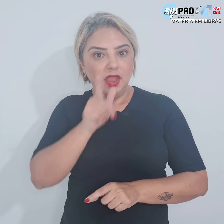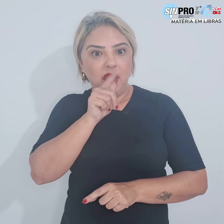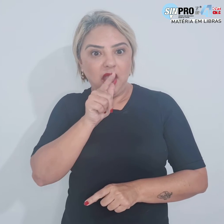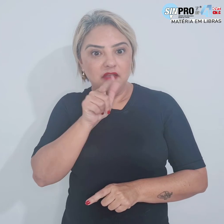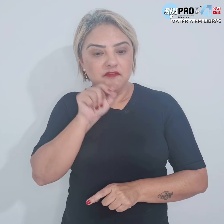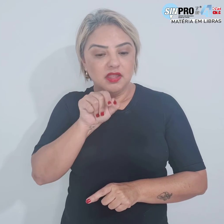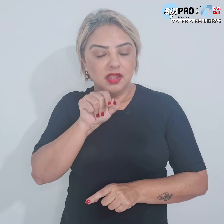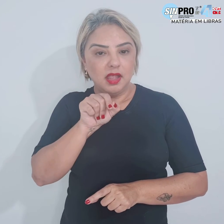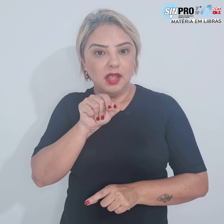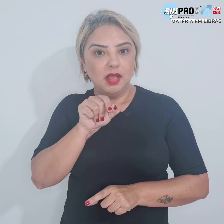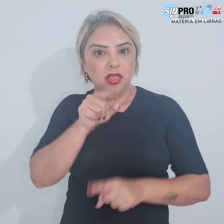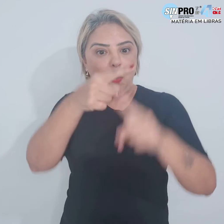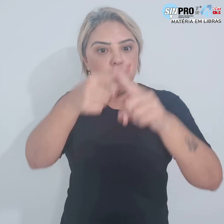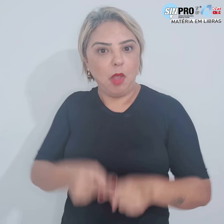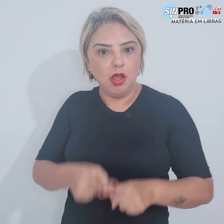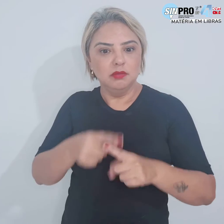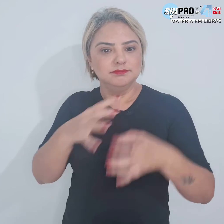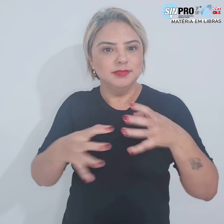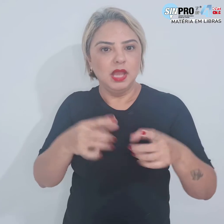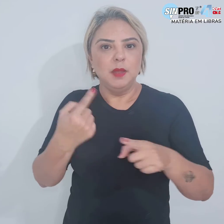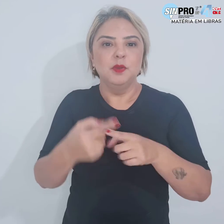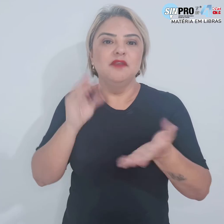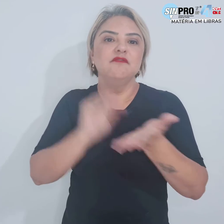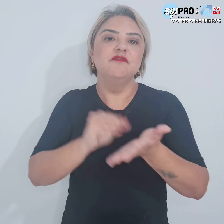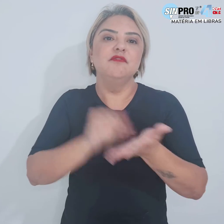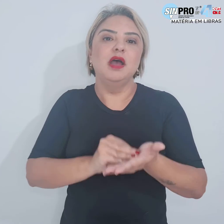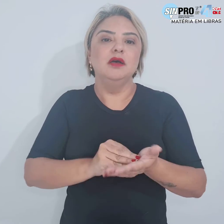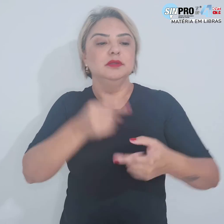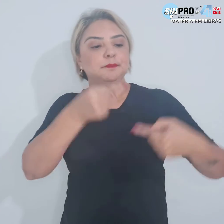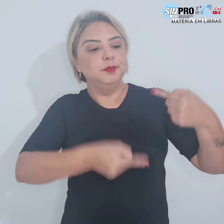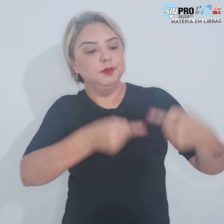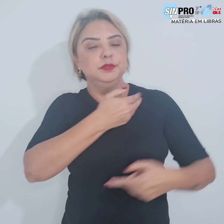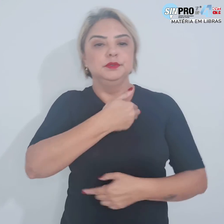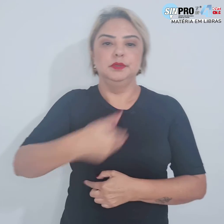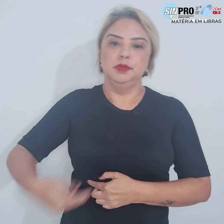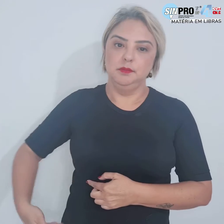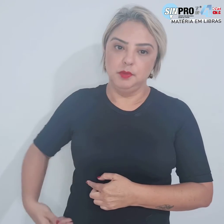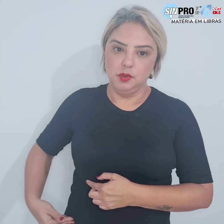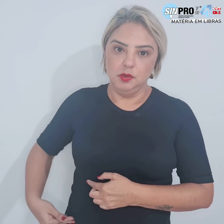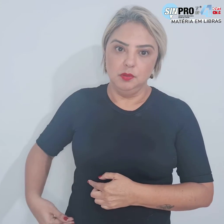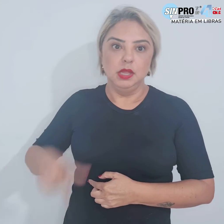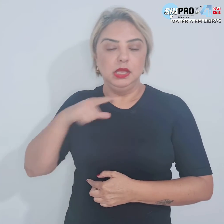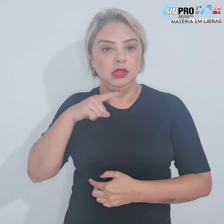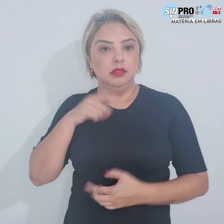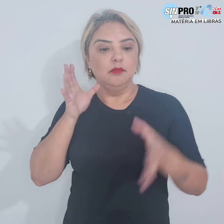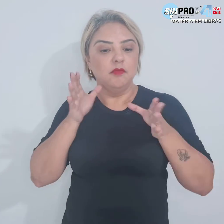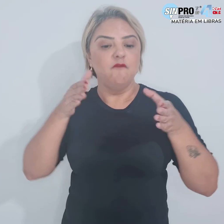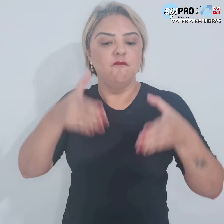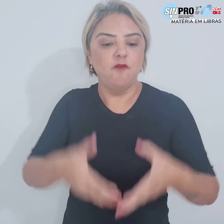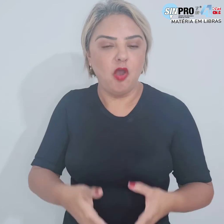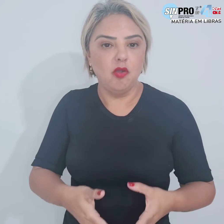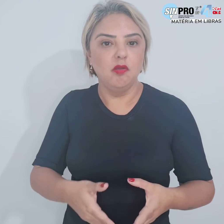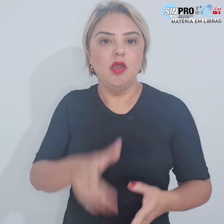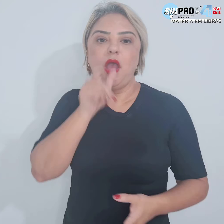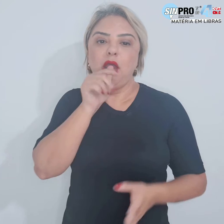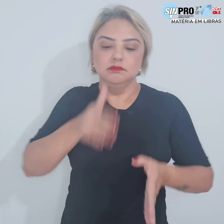instrumento de embates por causa da falta de políticas públicas voltadas para os recursos hídricos no Brasil